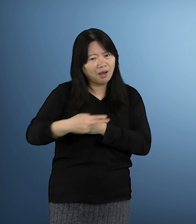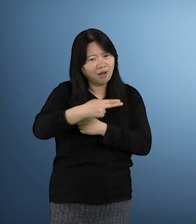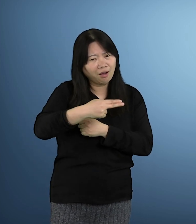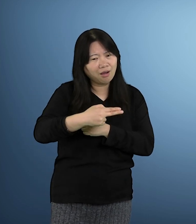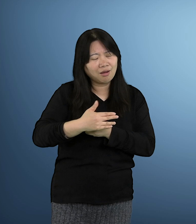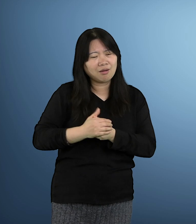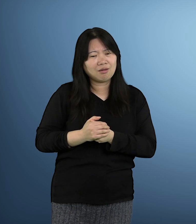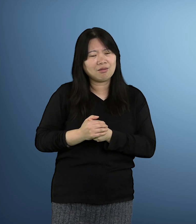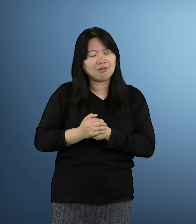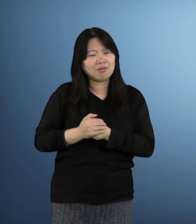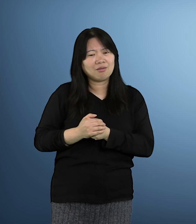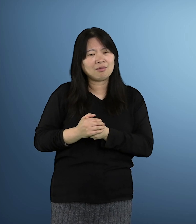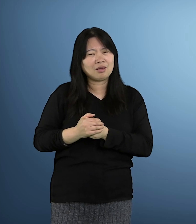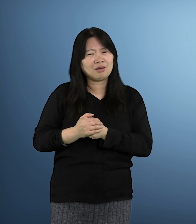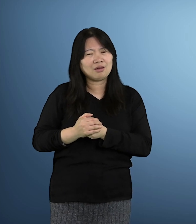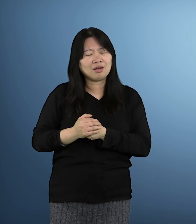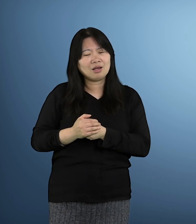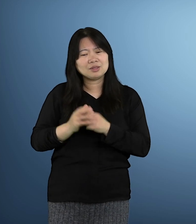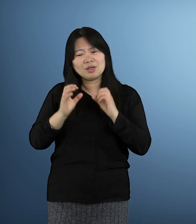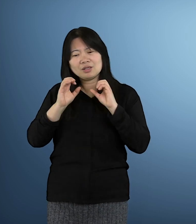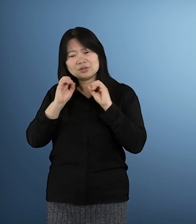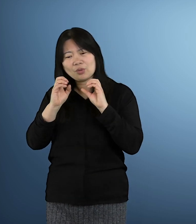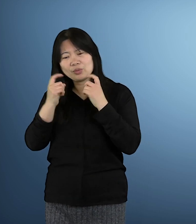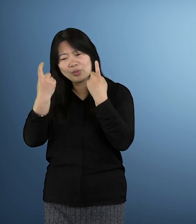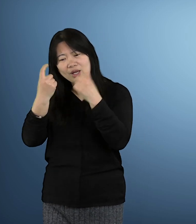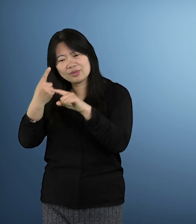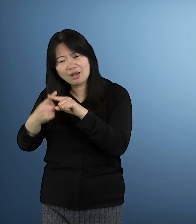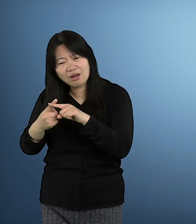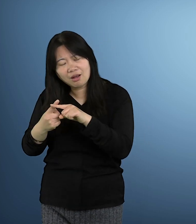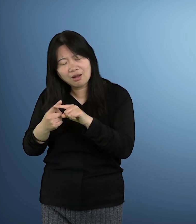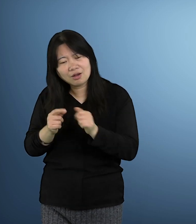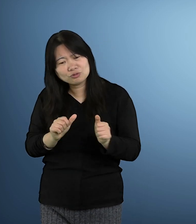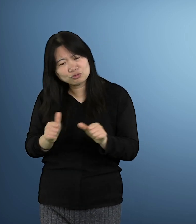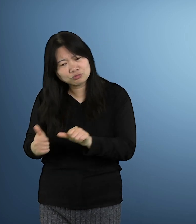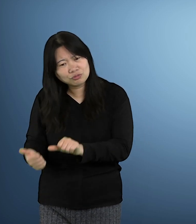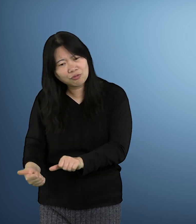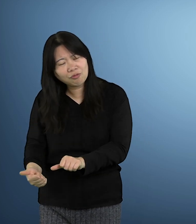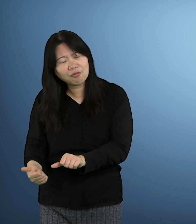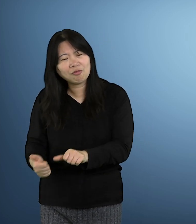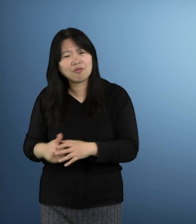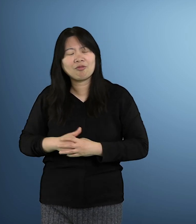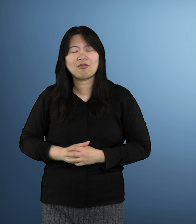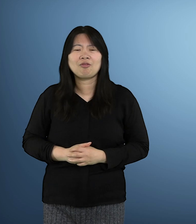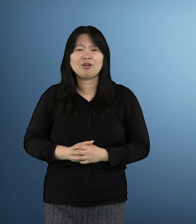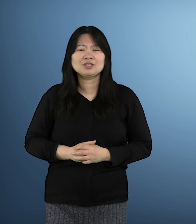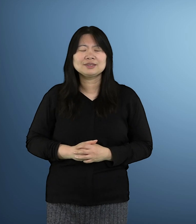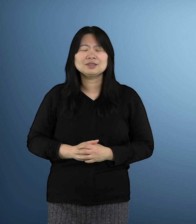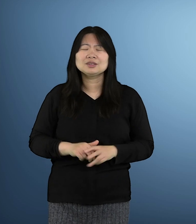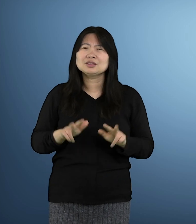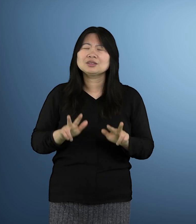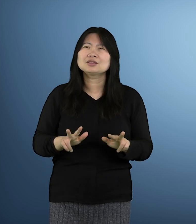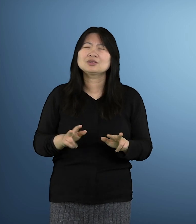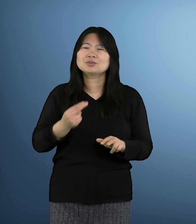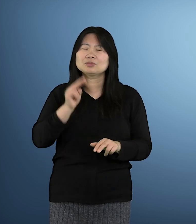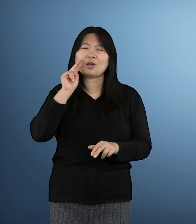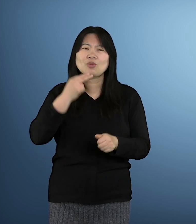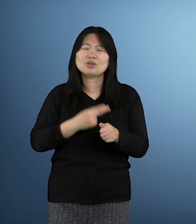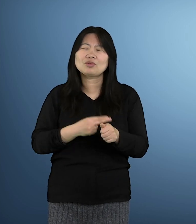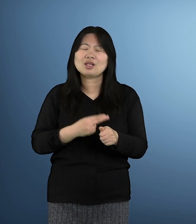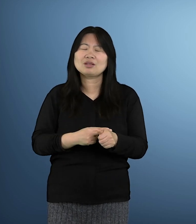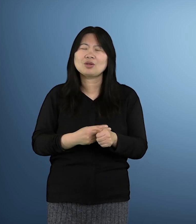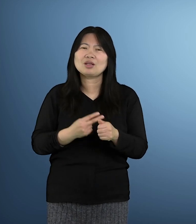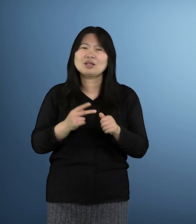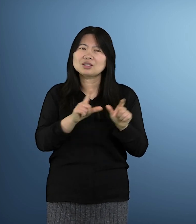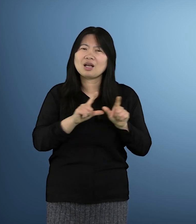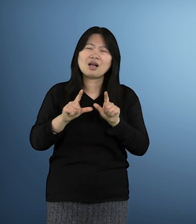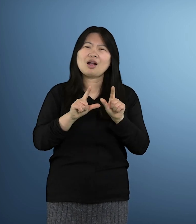아니면 선교 여행을 다니다가 순교를 한 건가? 도무지 알 수가 없는 거예요.